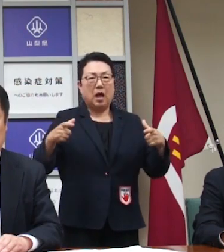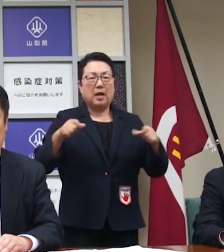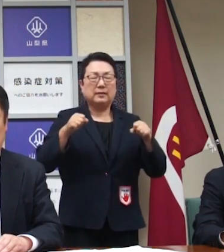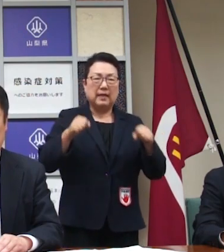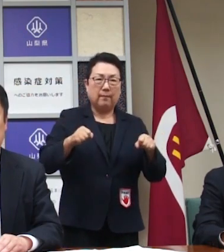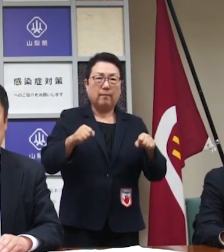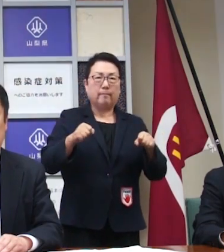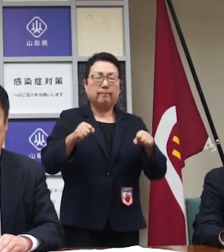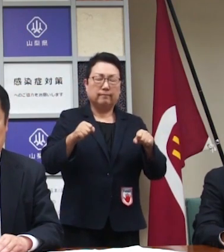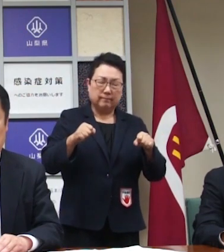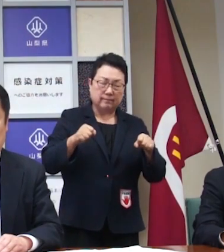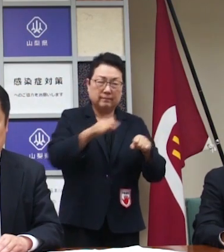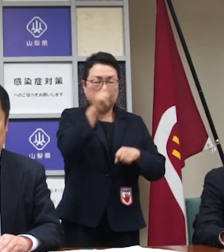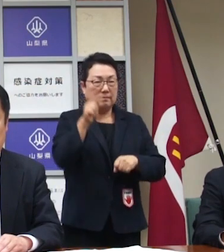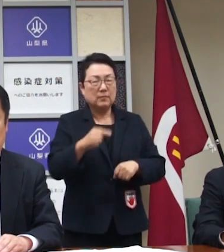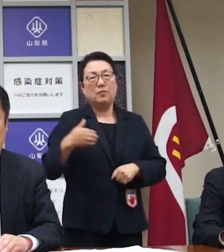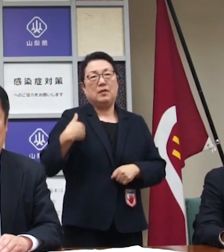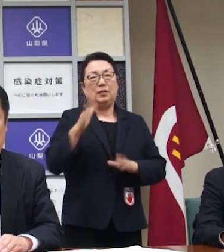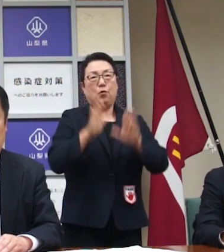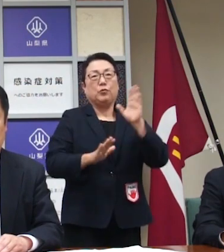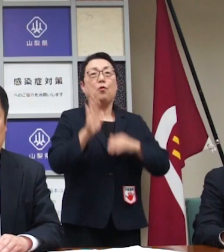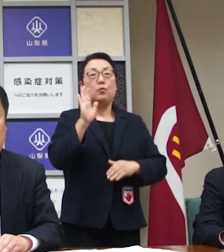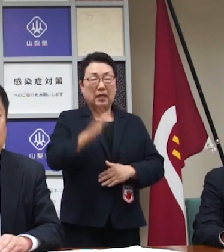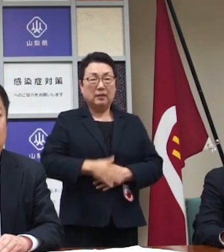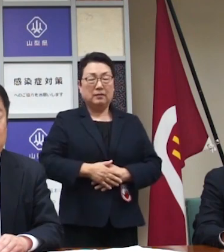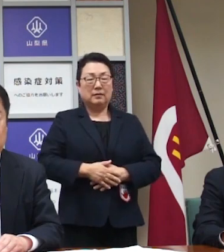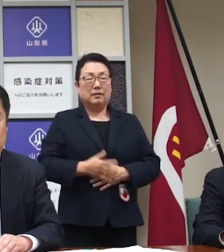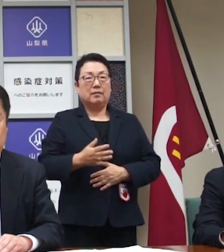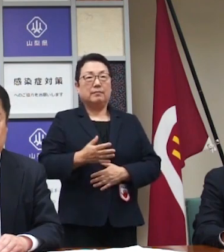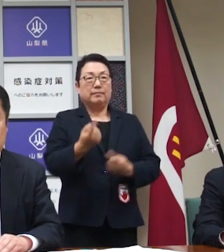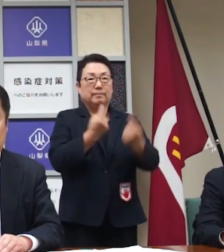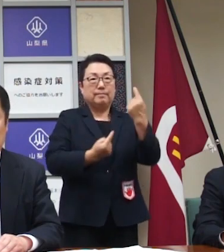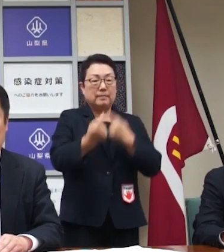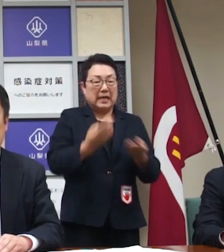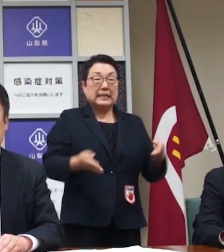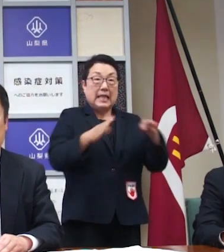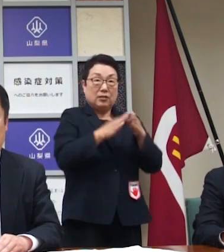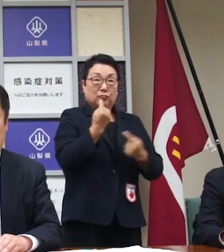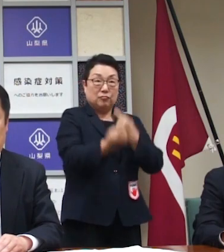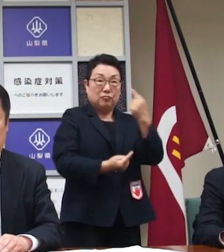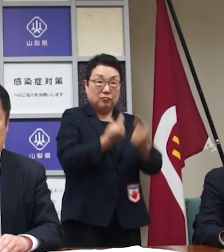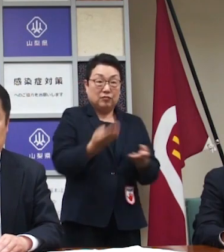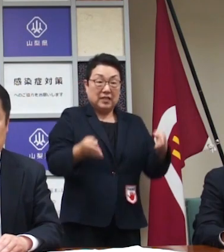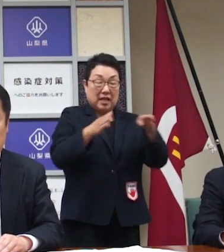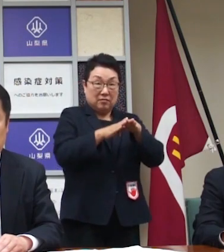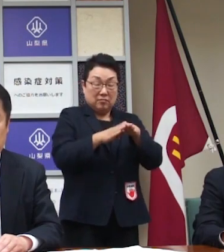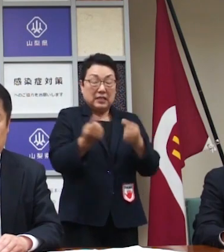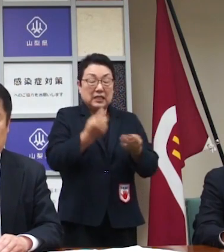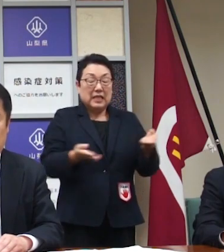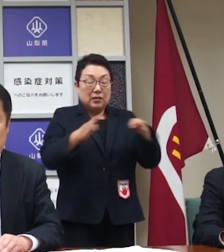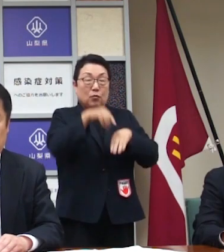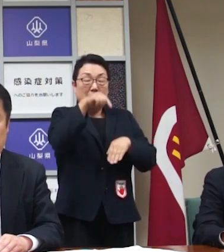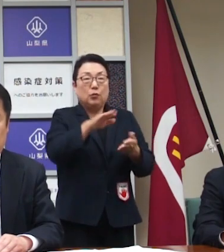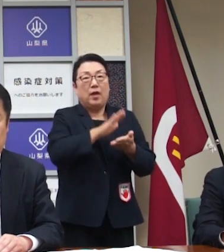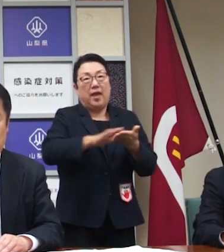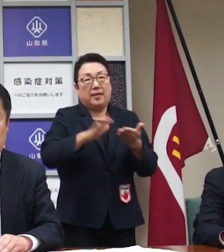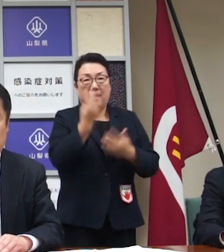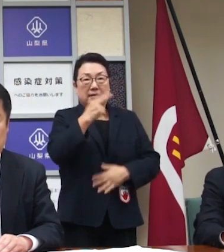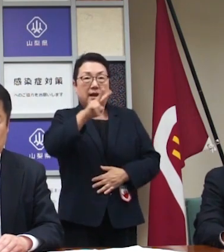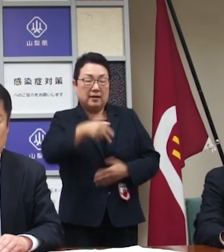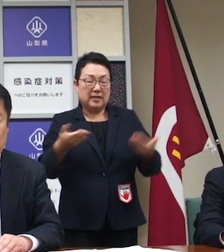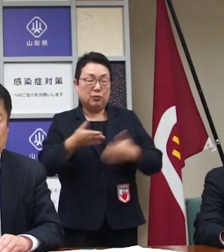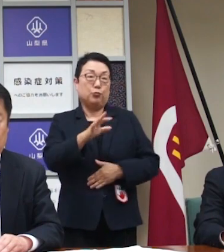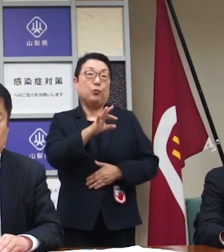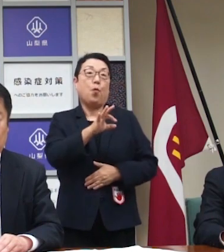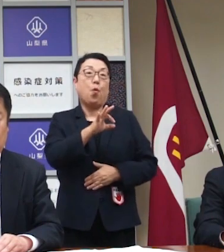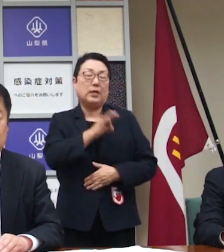しくない状況と認識をしております。多数の方が利用される施設などにつきましては、施設の衛生管理や従業